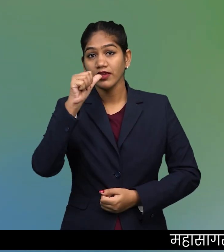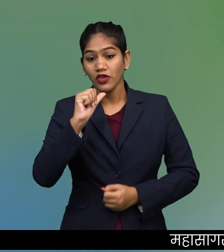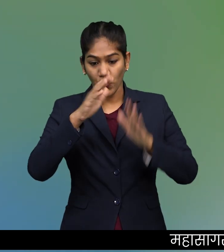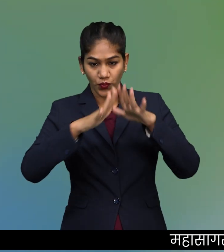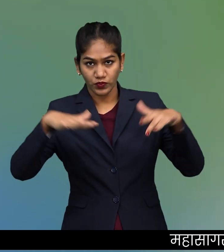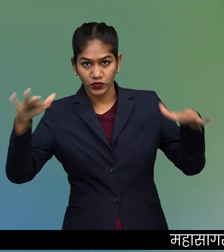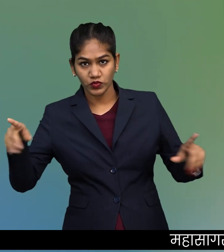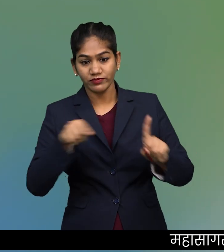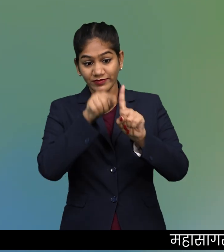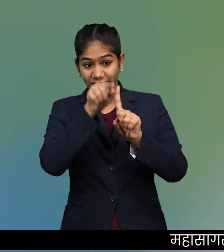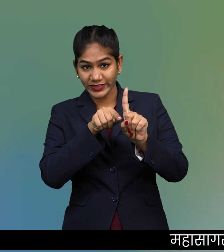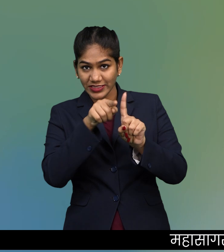महासागराचे तापमान, संपादन,